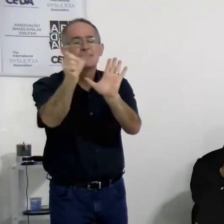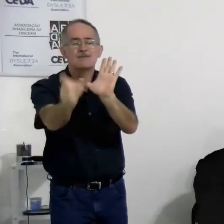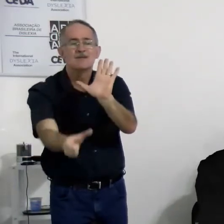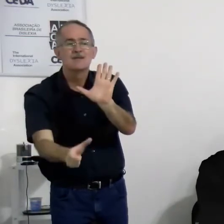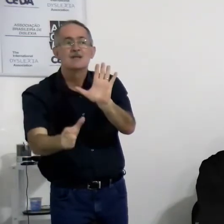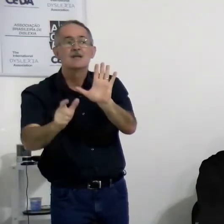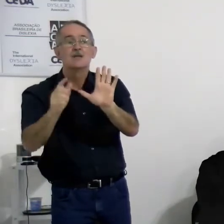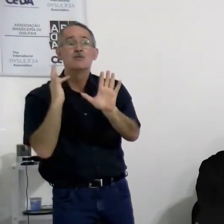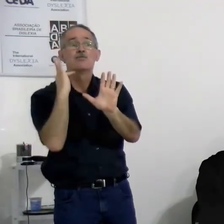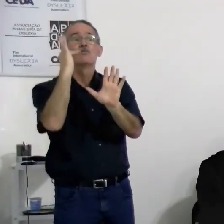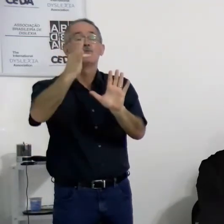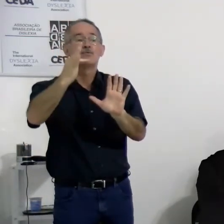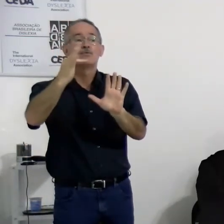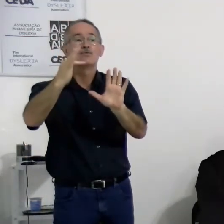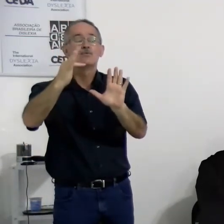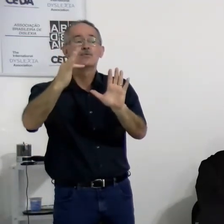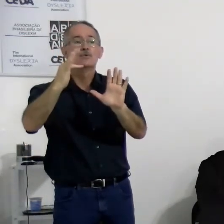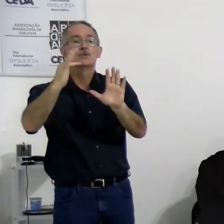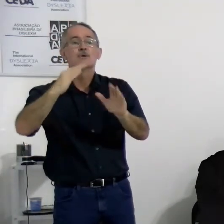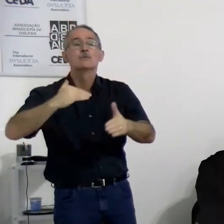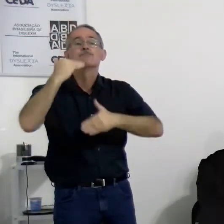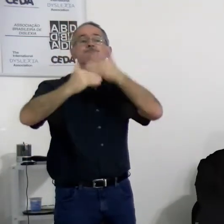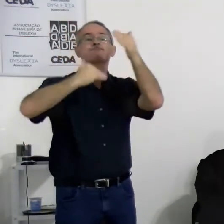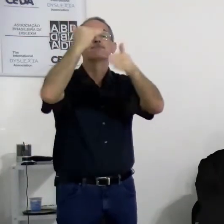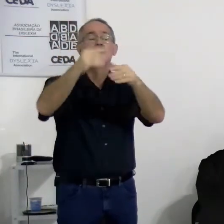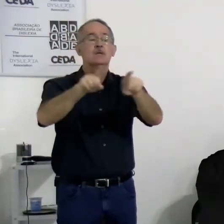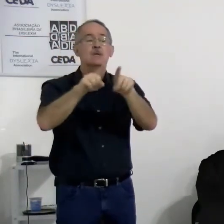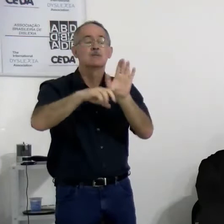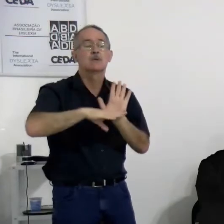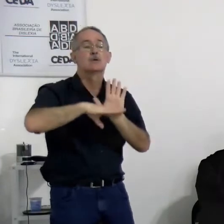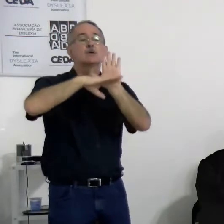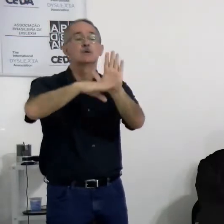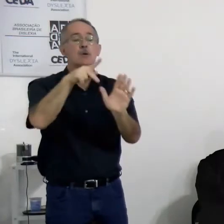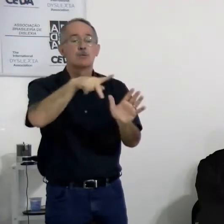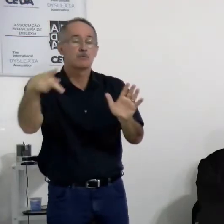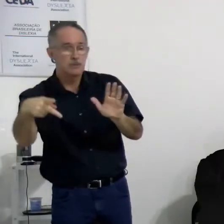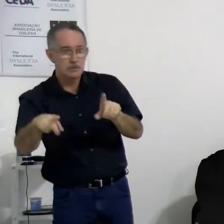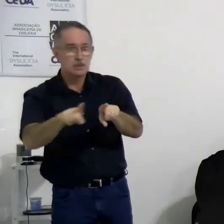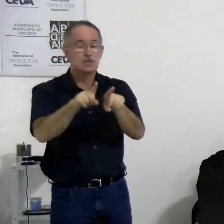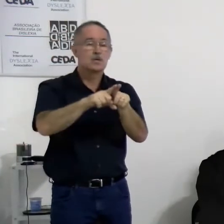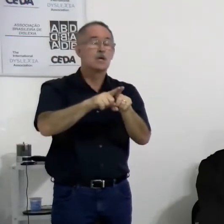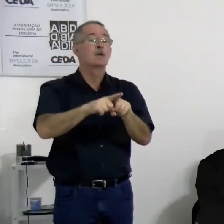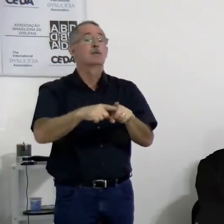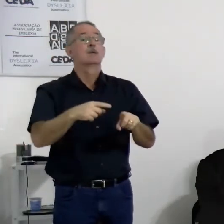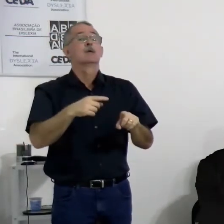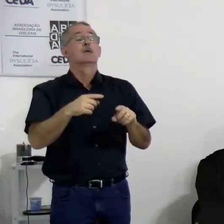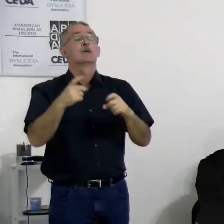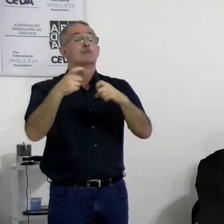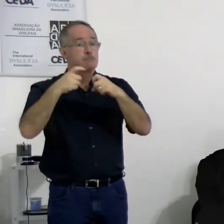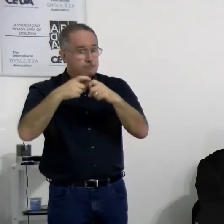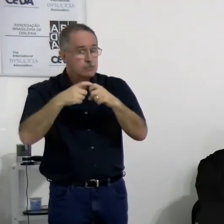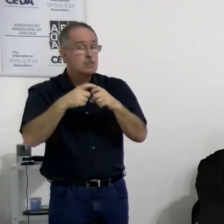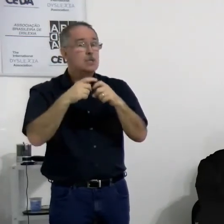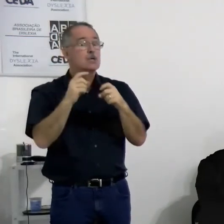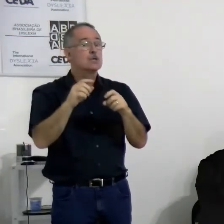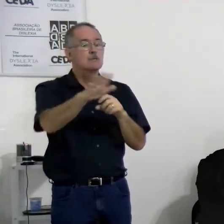não é? E ajudar os professores e os clínicos a melhor conduzir as suas sessões para o sucesso dos